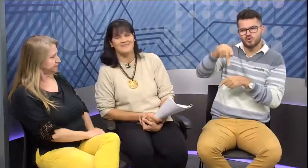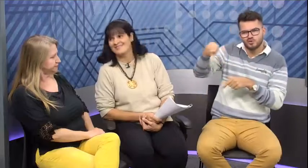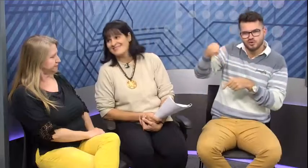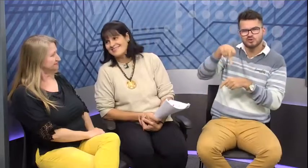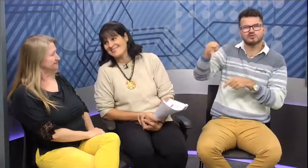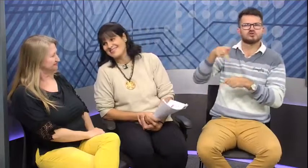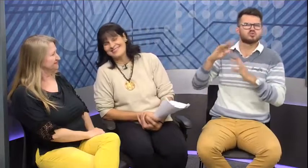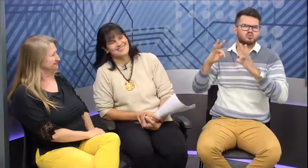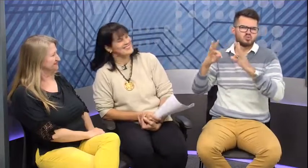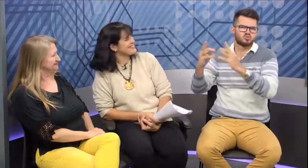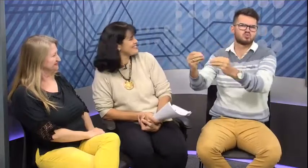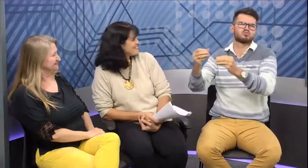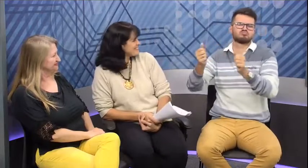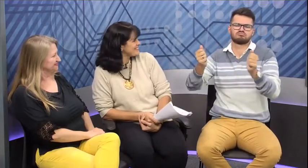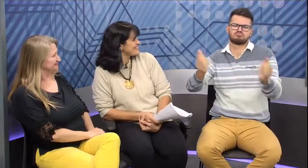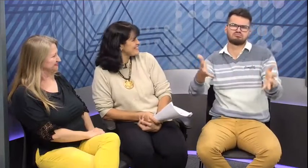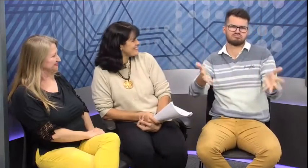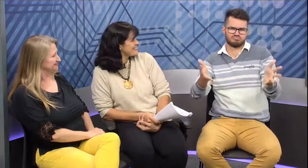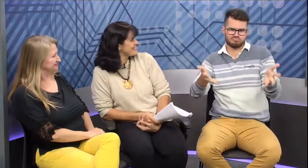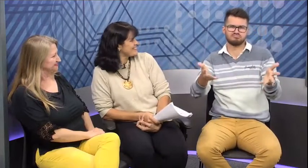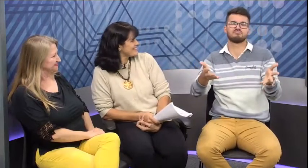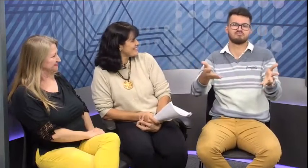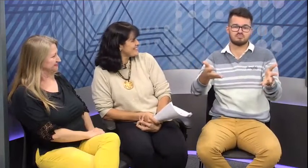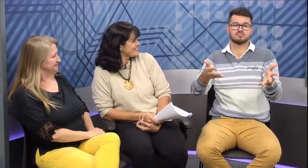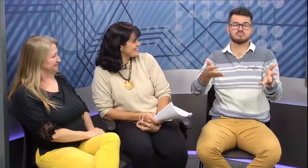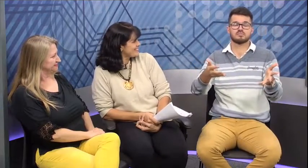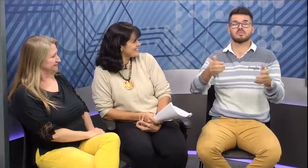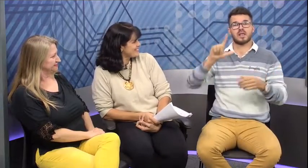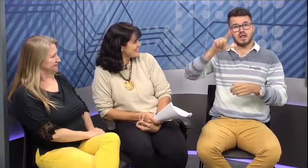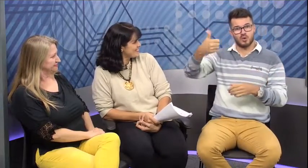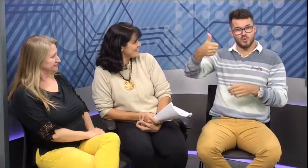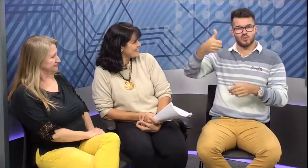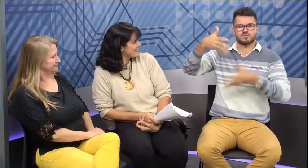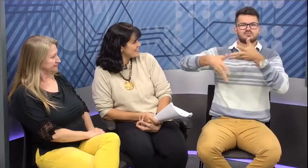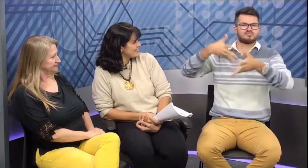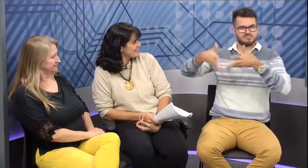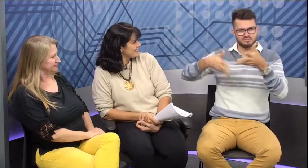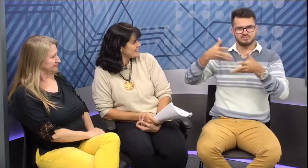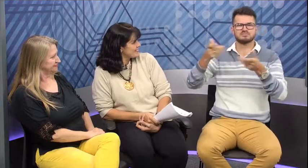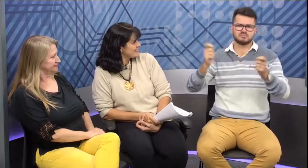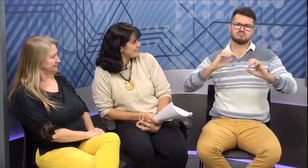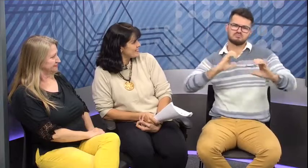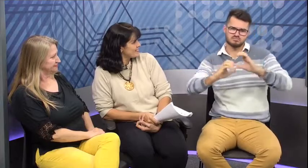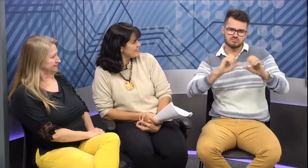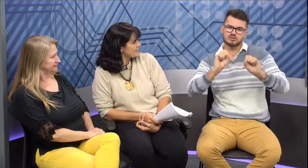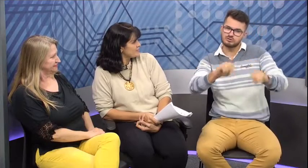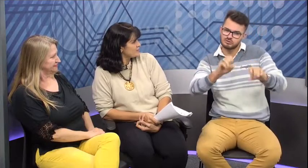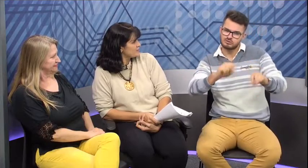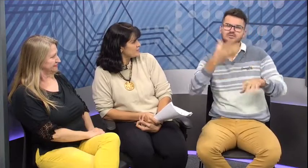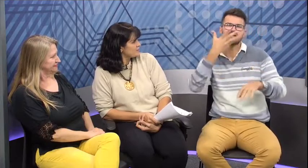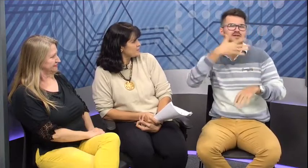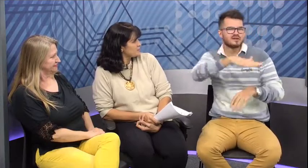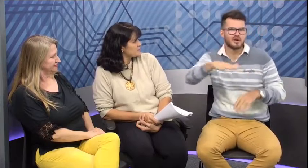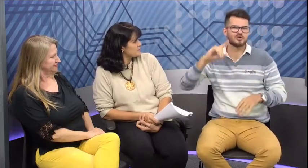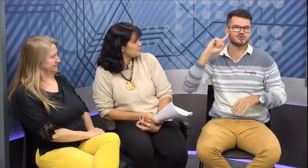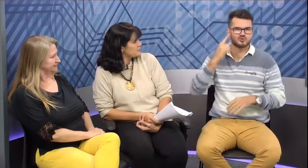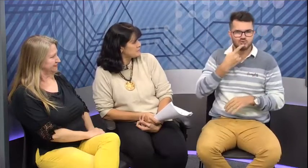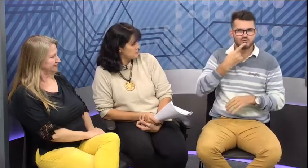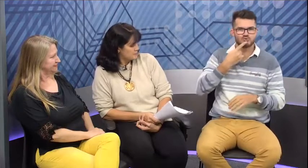surdos também, professores, fluentes em Libras. E lá eles entendem a Libras como primeira língua,